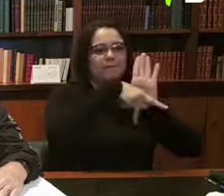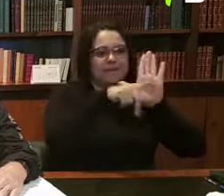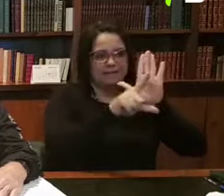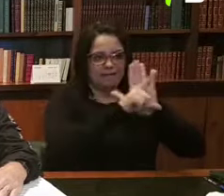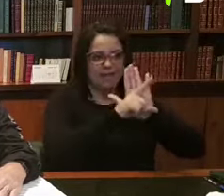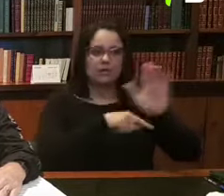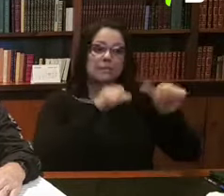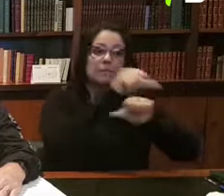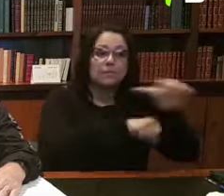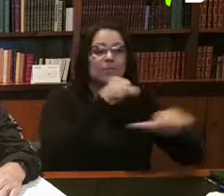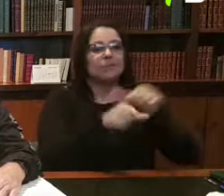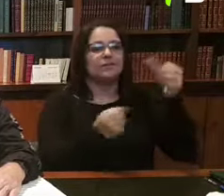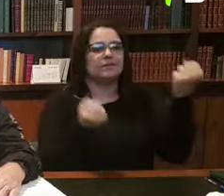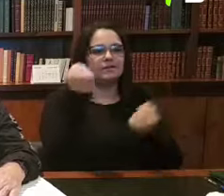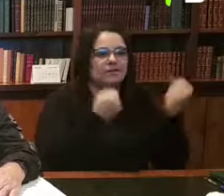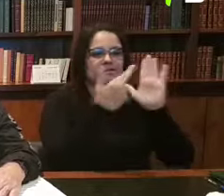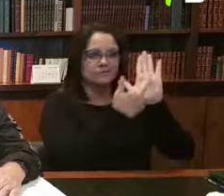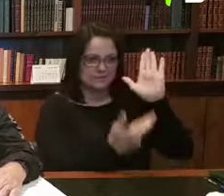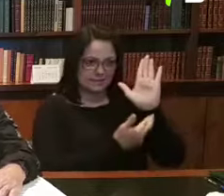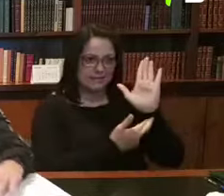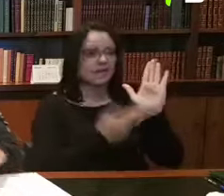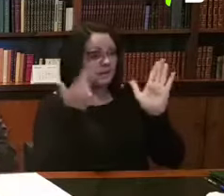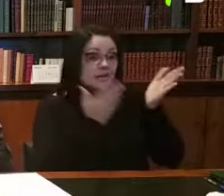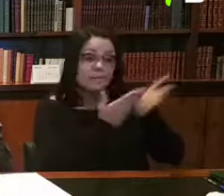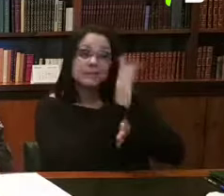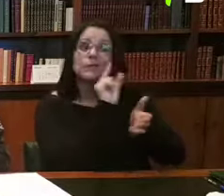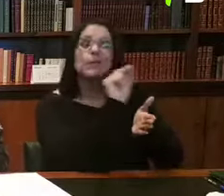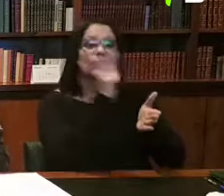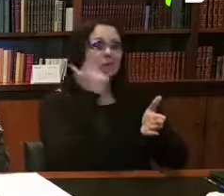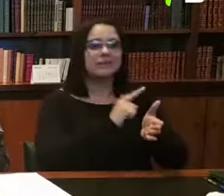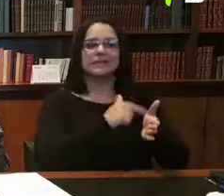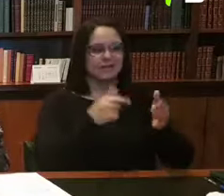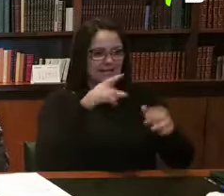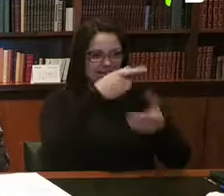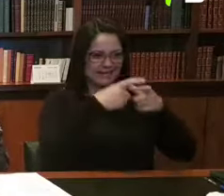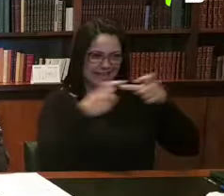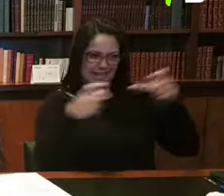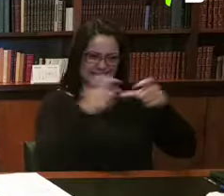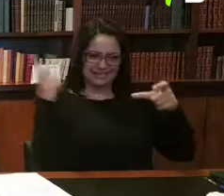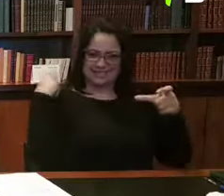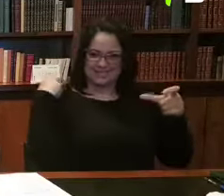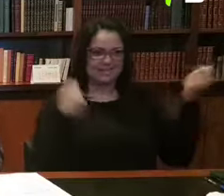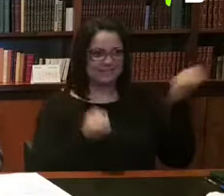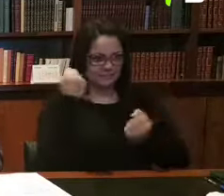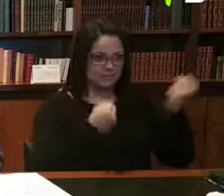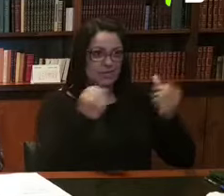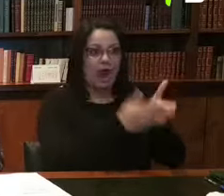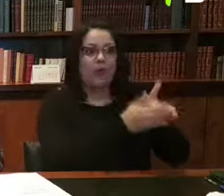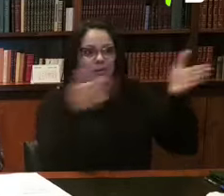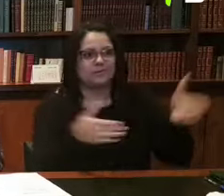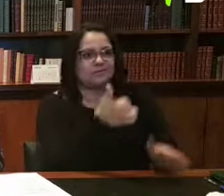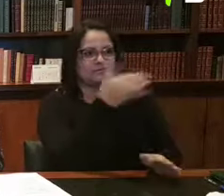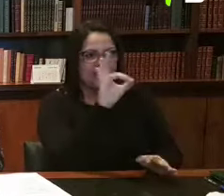altera o código nacional de trânsito entre as medidas passou para 10 anos está passando depende do senado